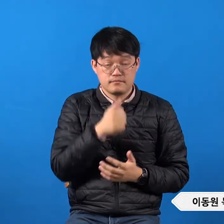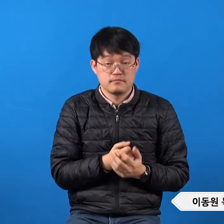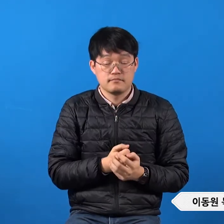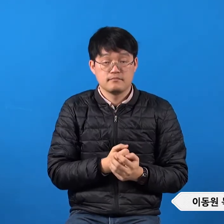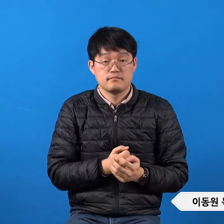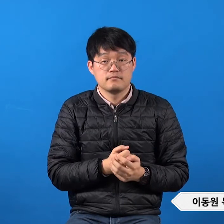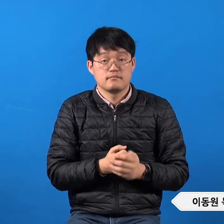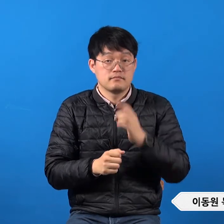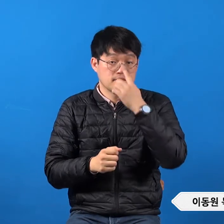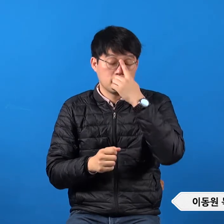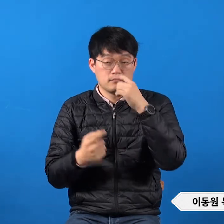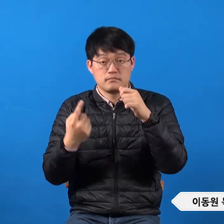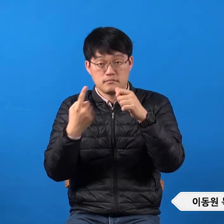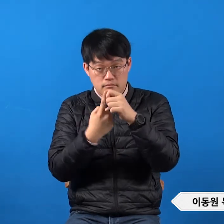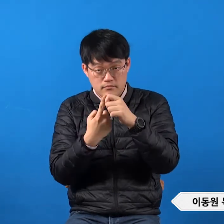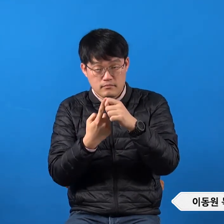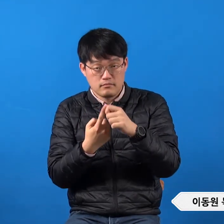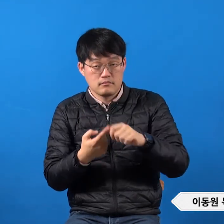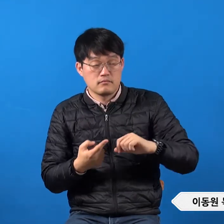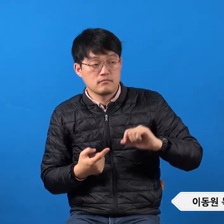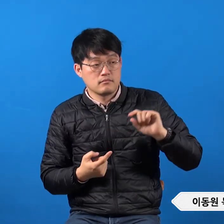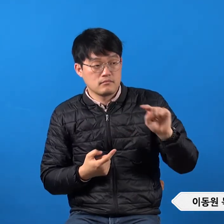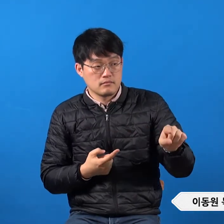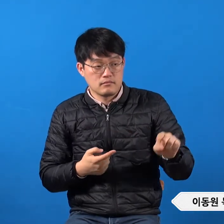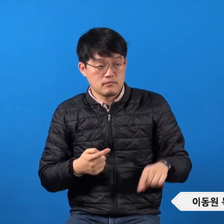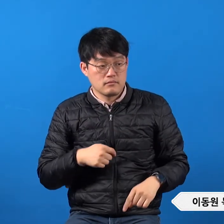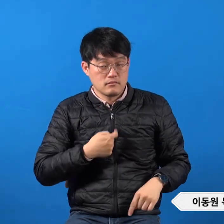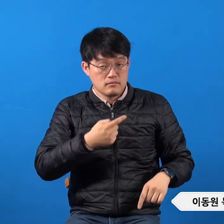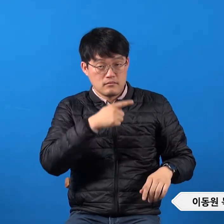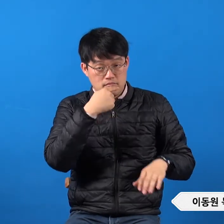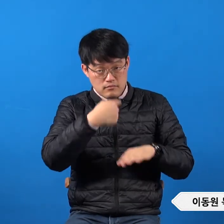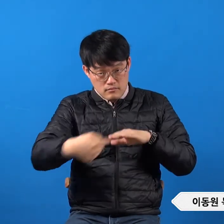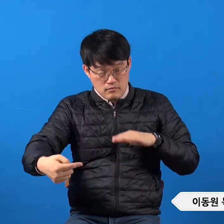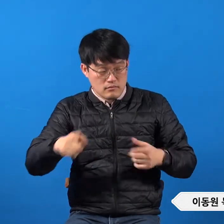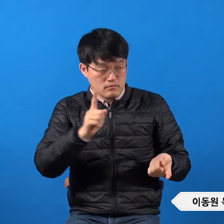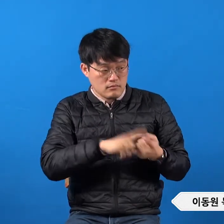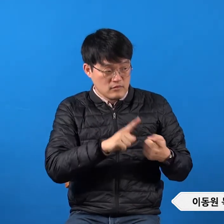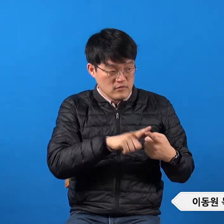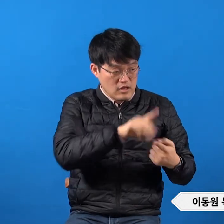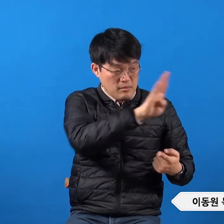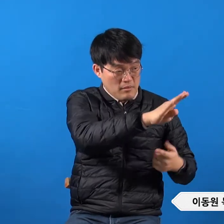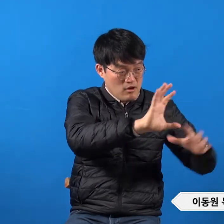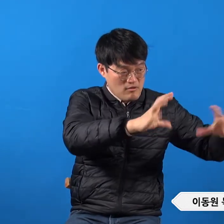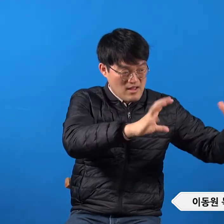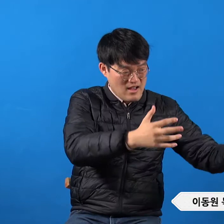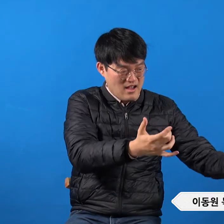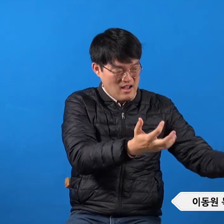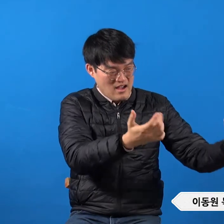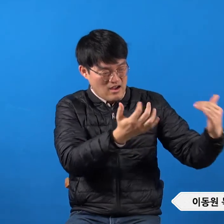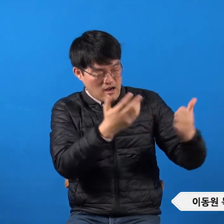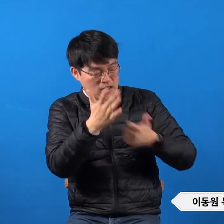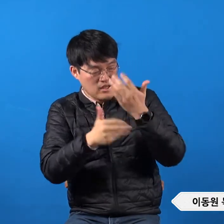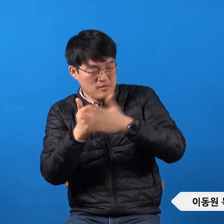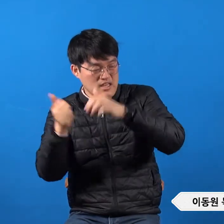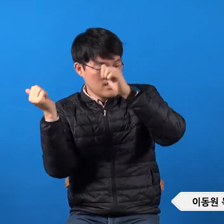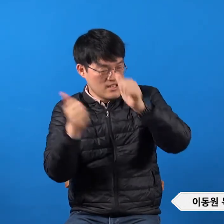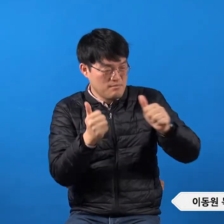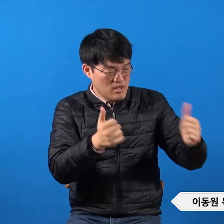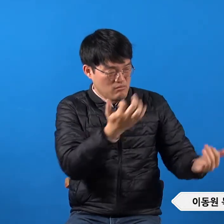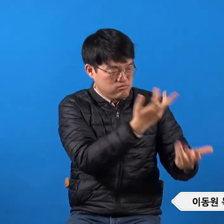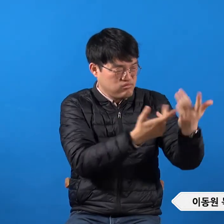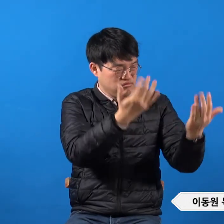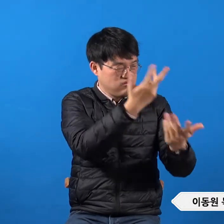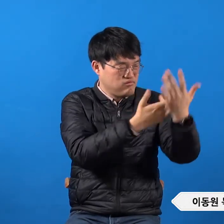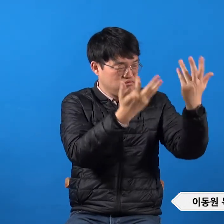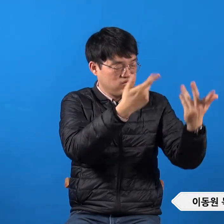환상. 한 환상은 뭐냐면, 자기 민족을 향해 쳐들어오고 있던 그 바벨론이 하나님의 심판을